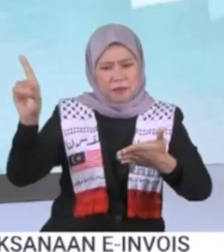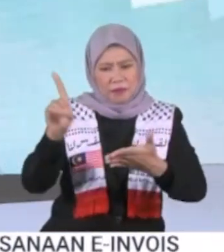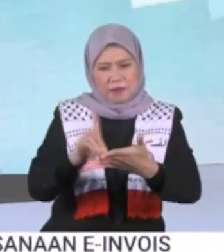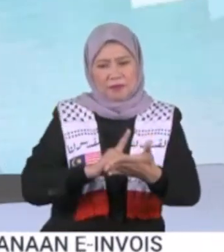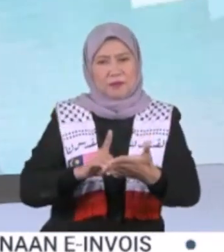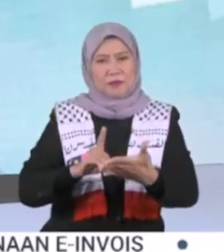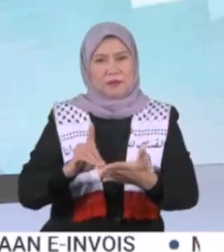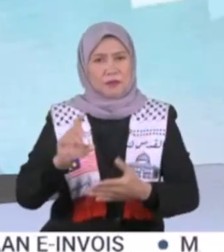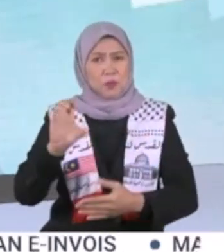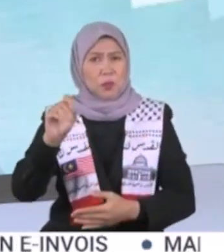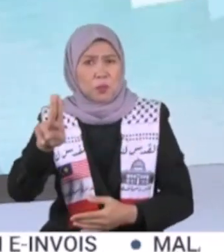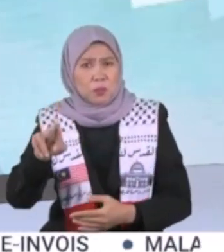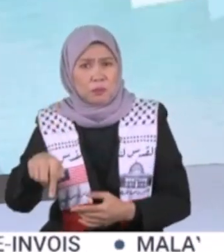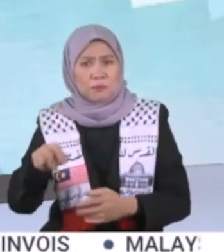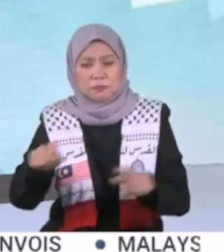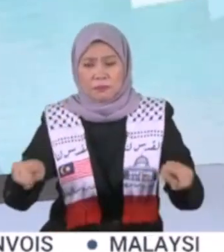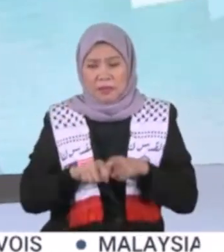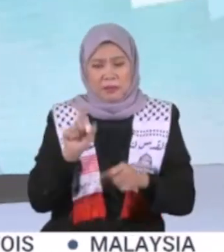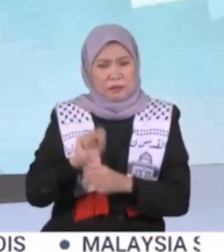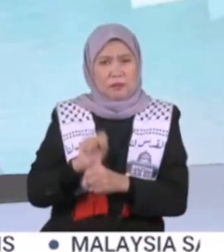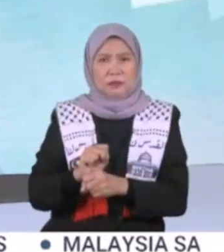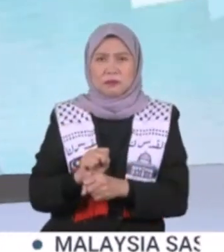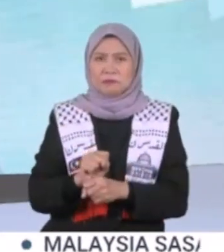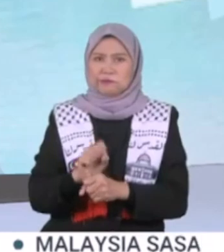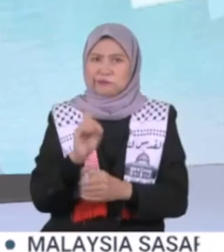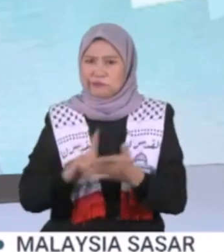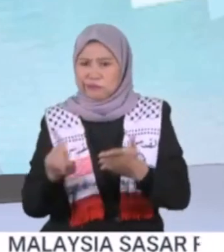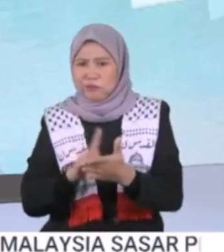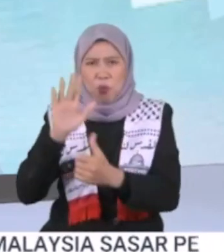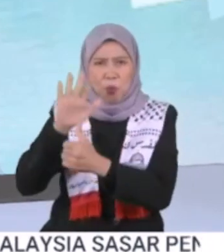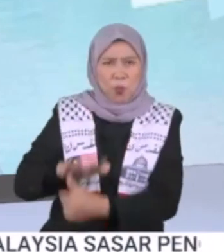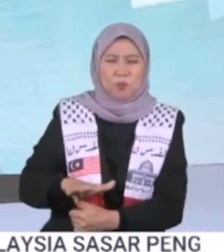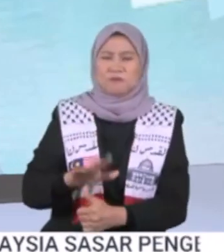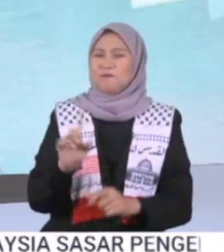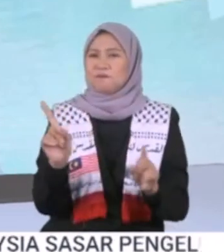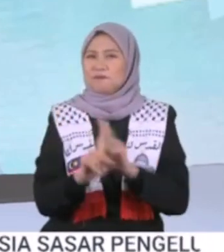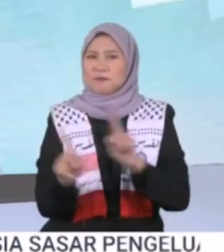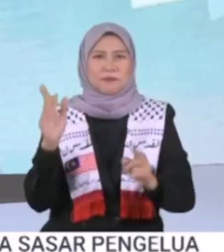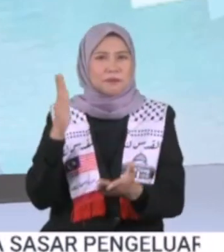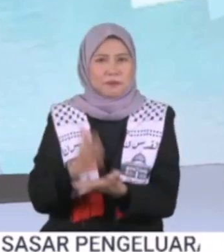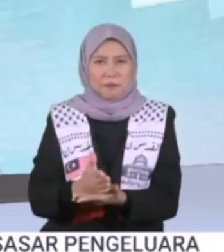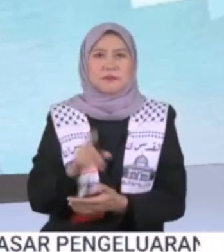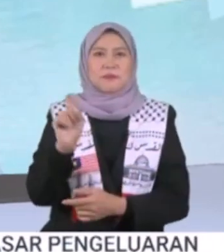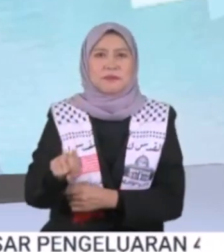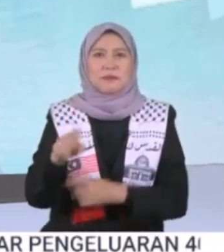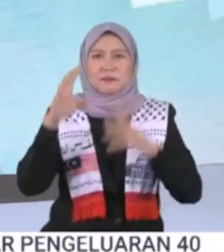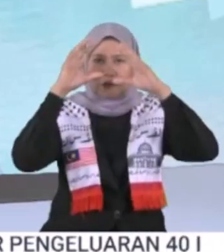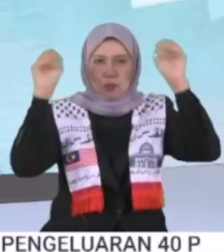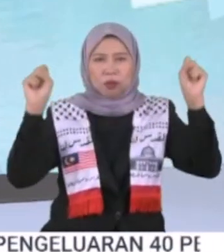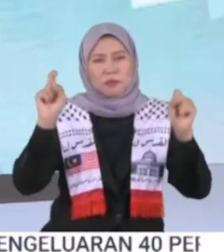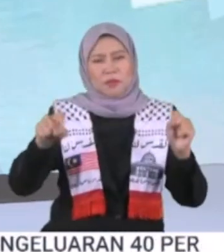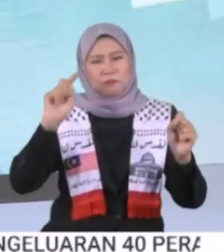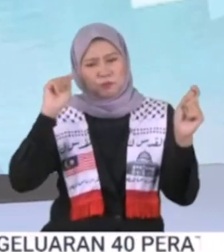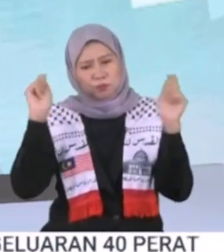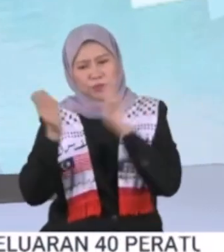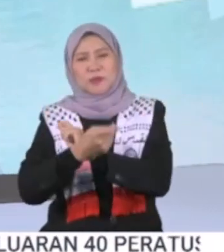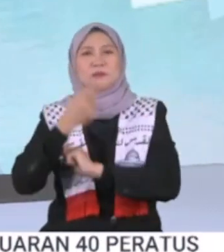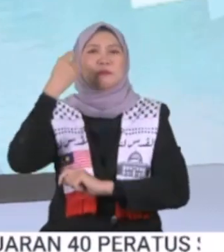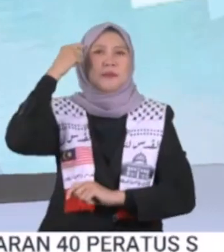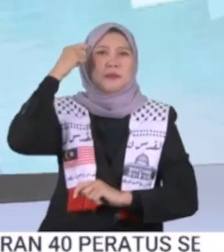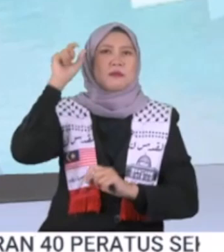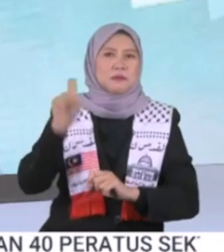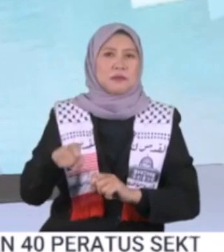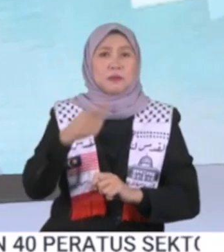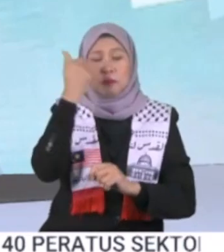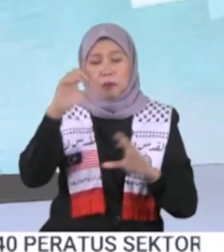Diskriminasi golongan OKU di tempat kerja perlu dihentikan. Majikan perlu mengubah pandangan dan memahami keperluan golongan ini. Ini kerana mereka